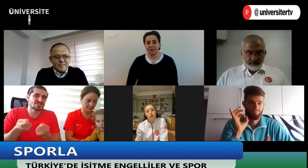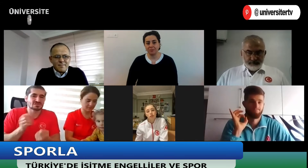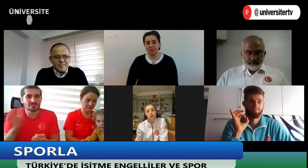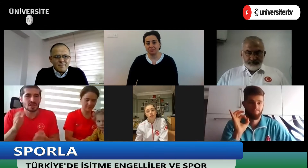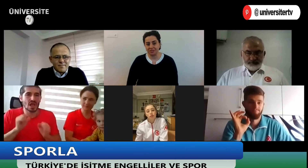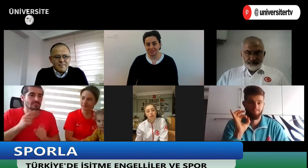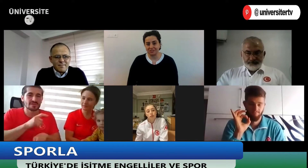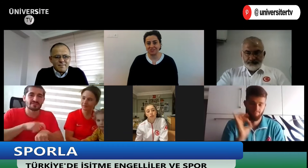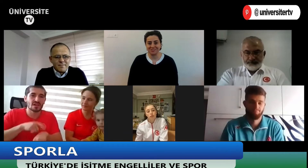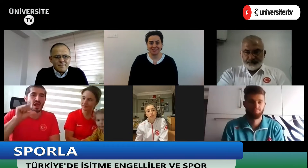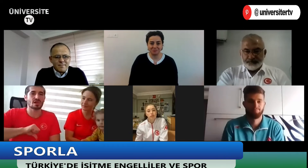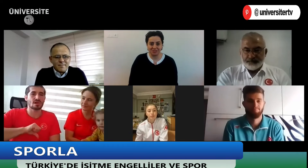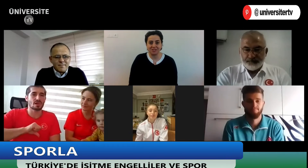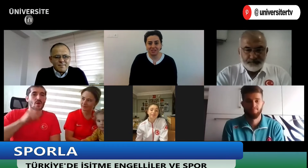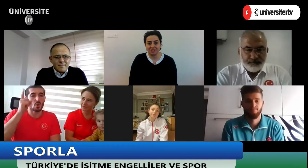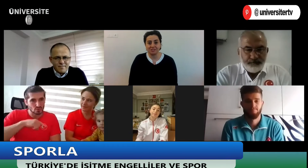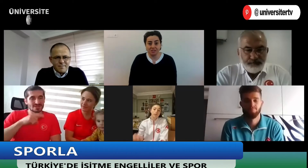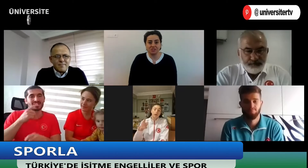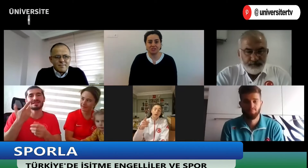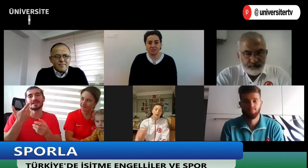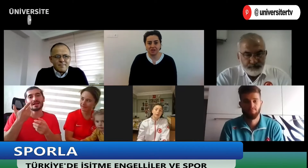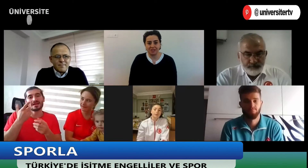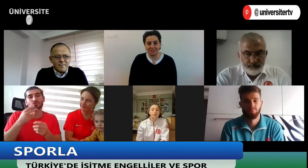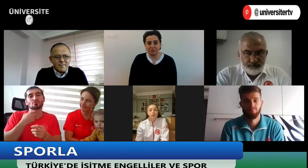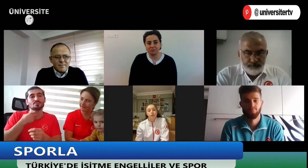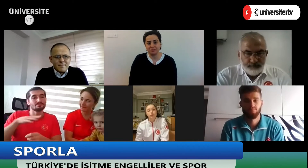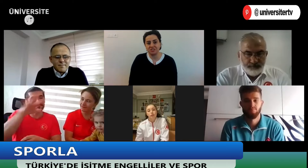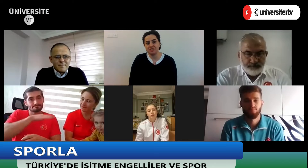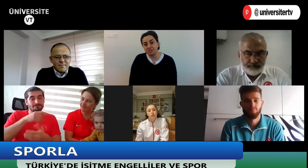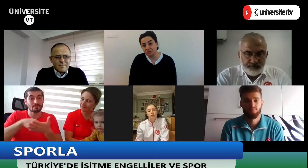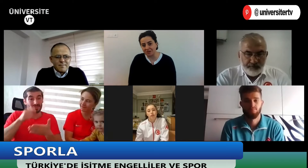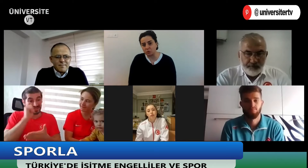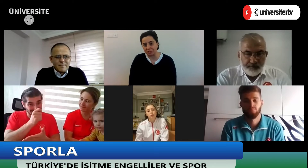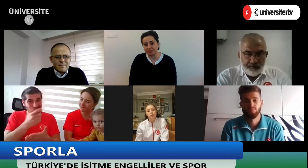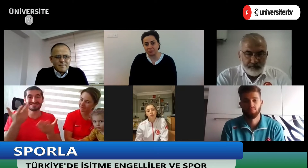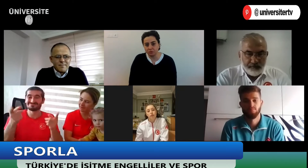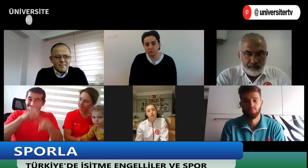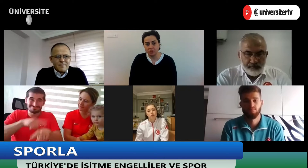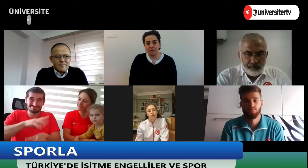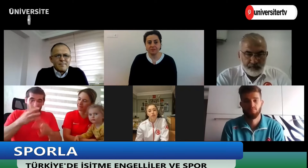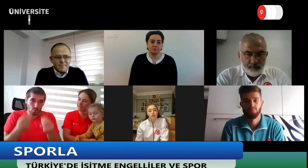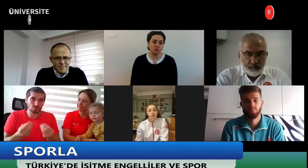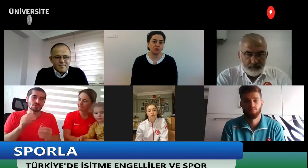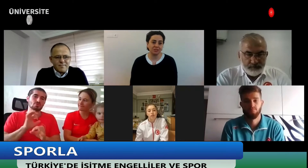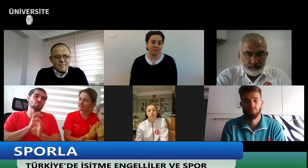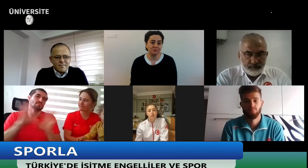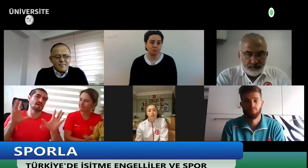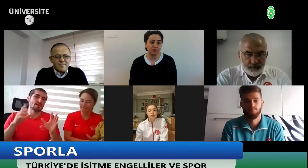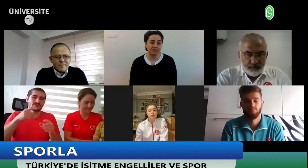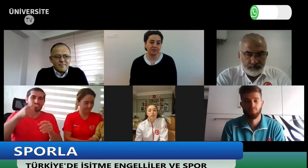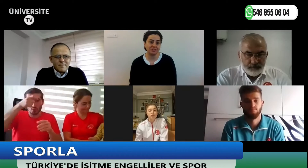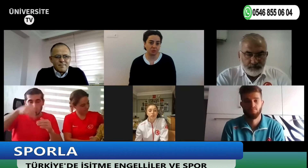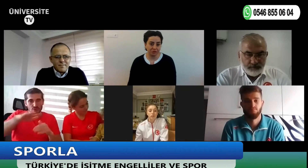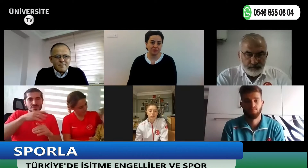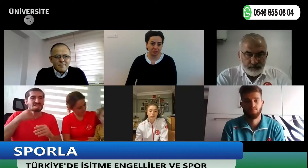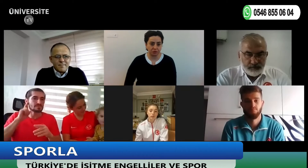ve ekmek parası için ya da bir kazanç için ailesine bakabilmek için çalışmak zorunda kalıyoruz. Ve birçok arkadaşım